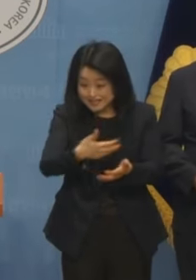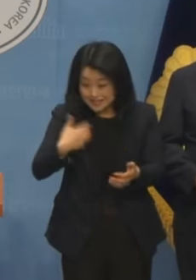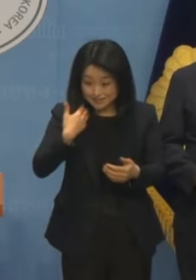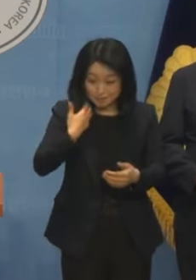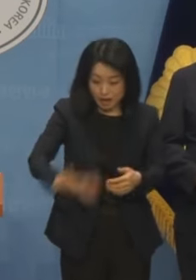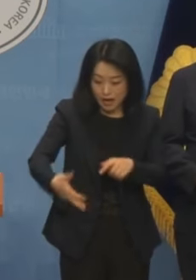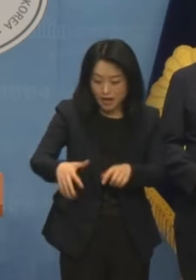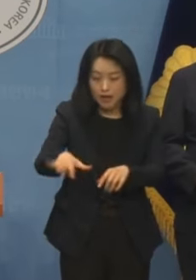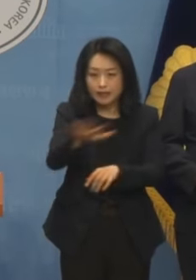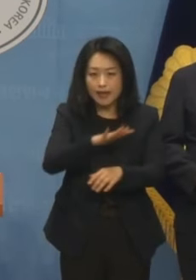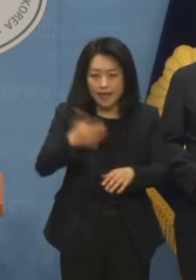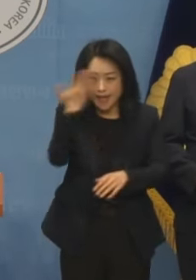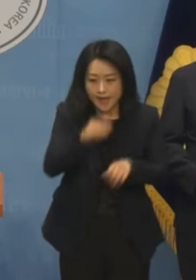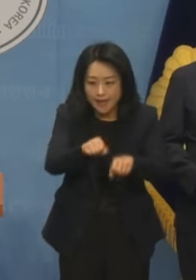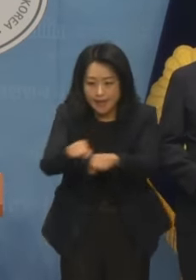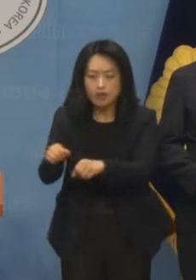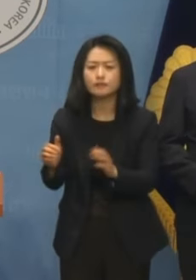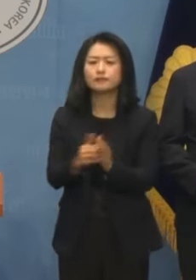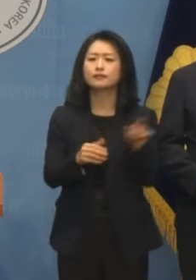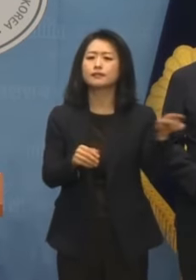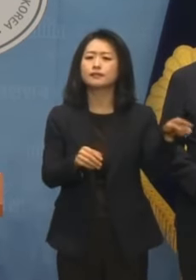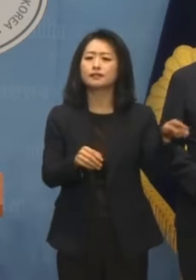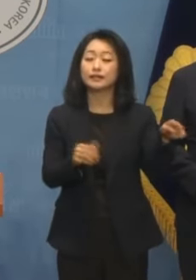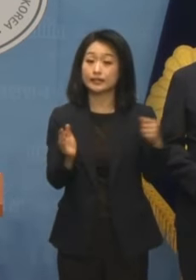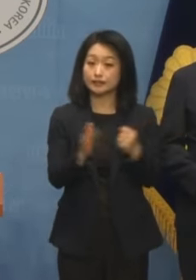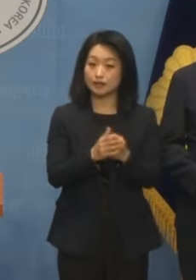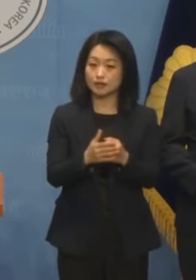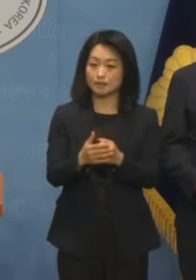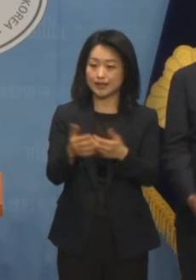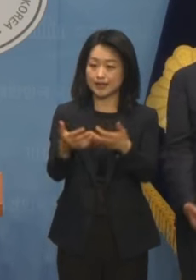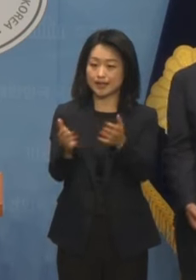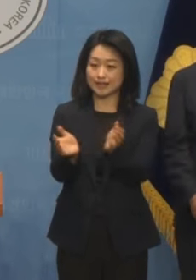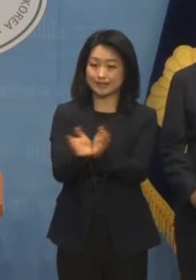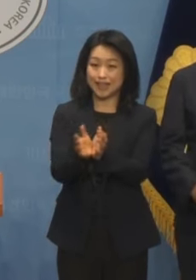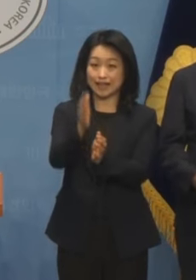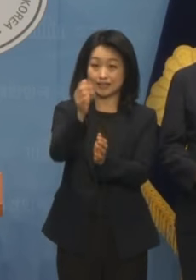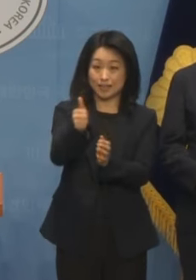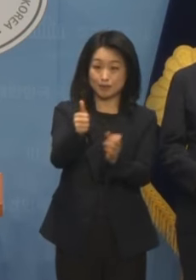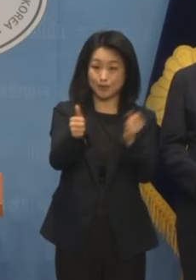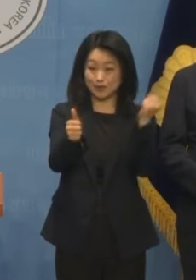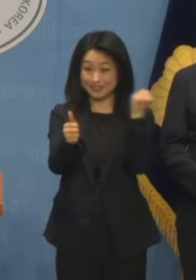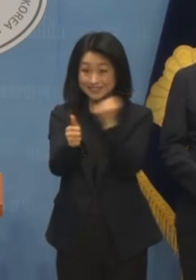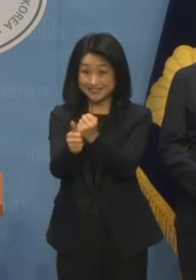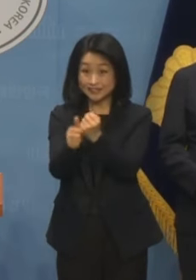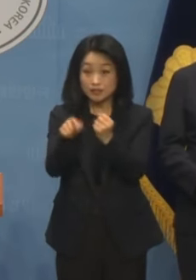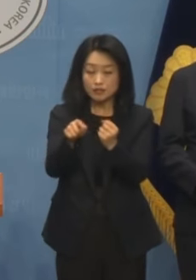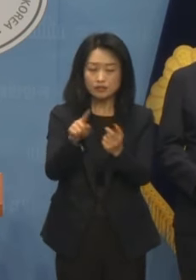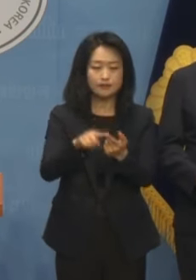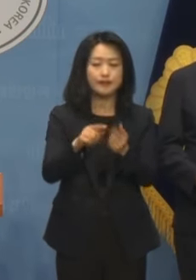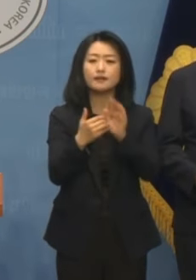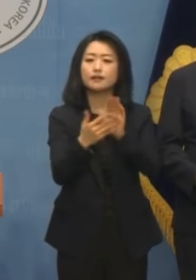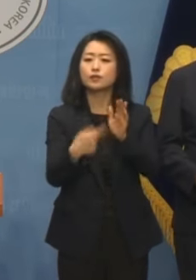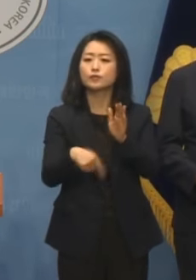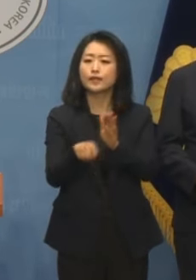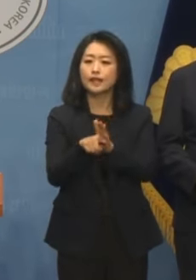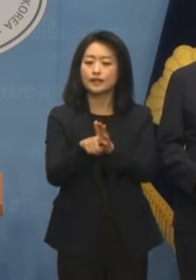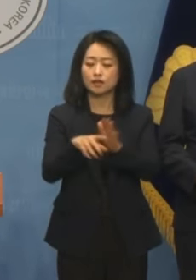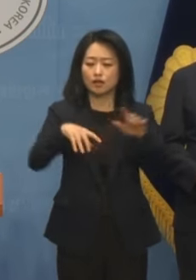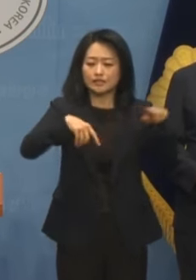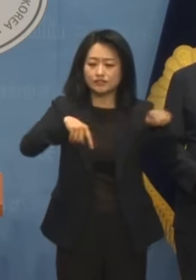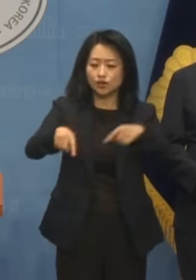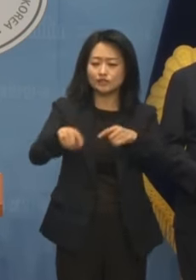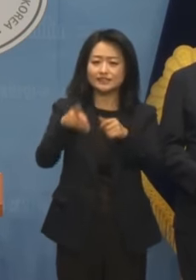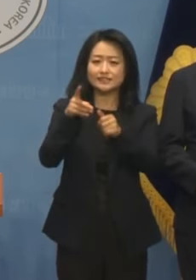하였습니다. 이에 우리 당대표 테러 대책위원회는 엄중한 정치 테러